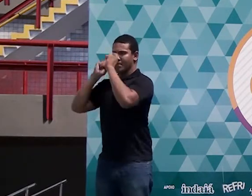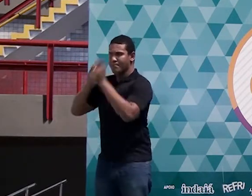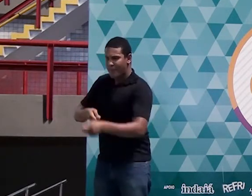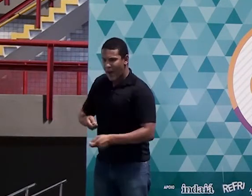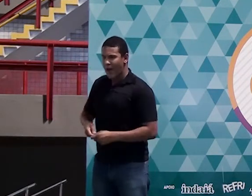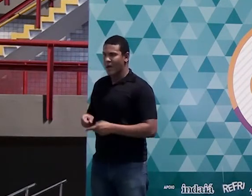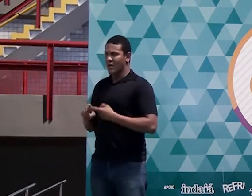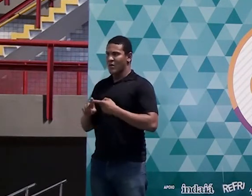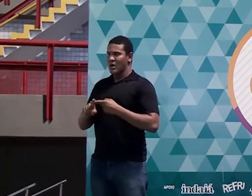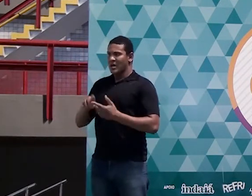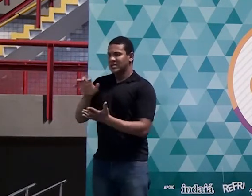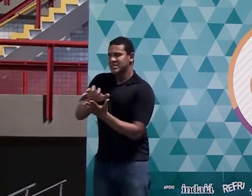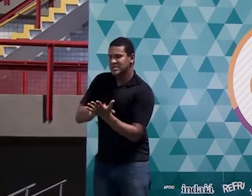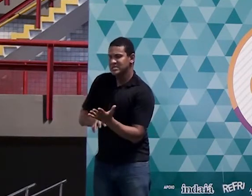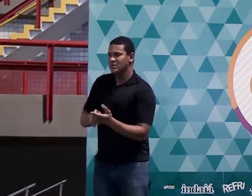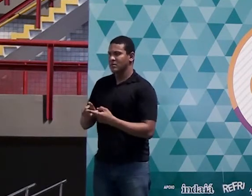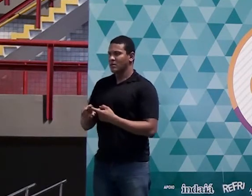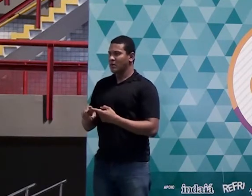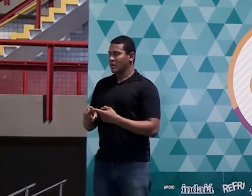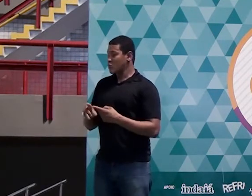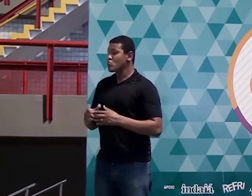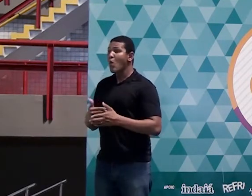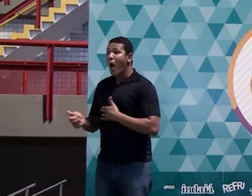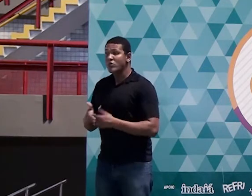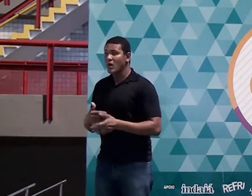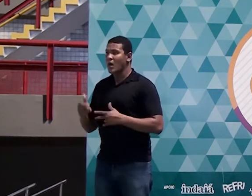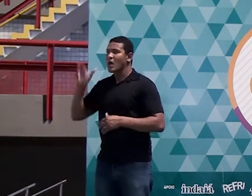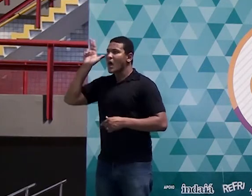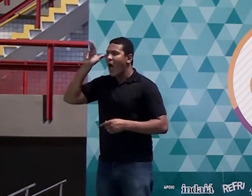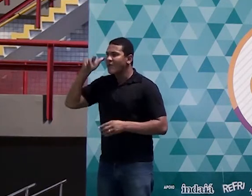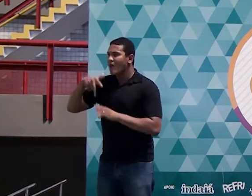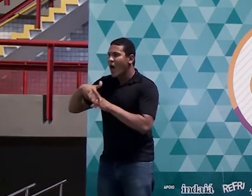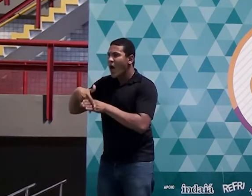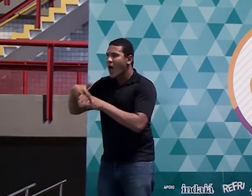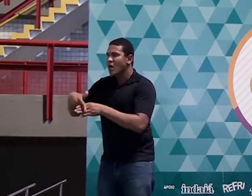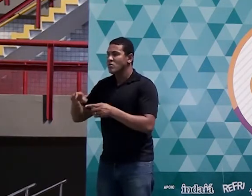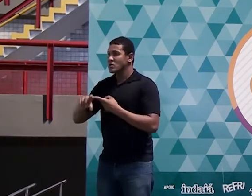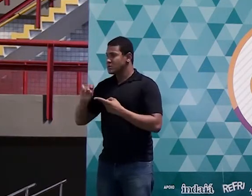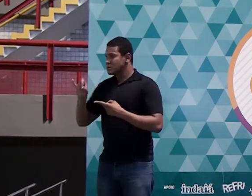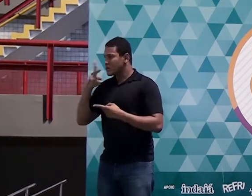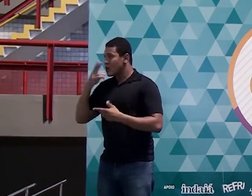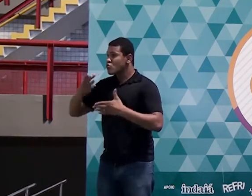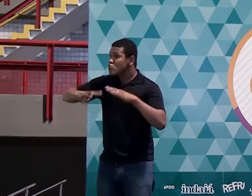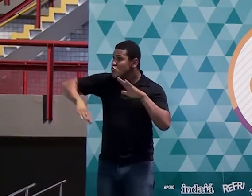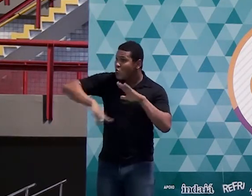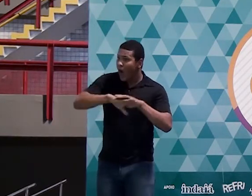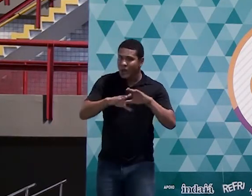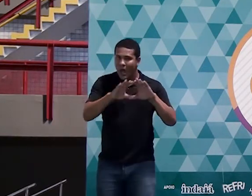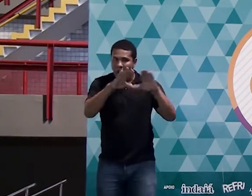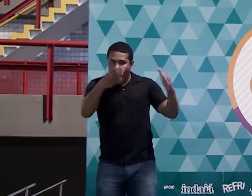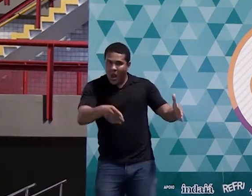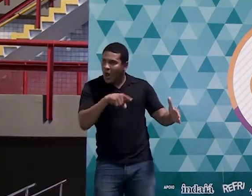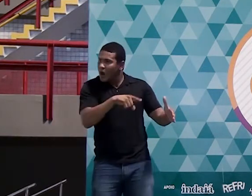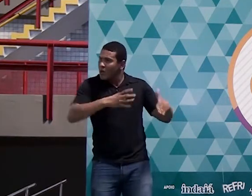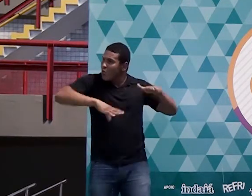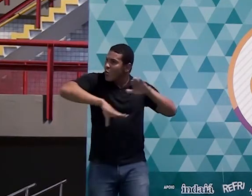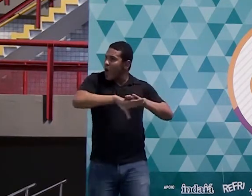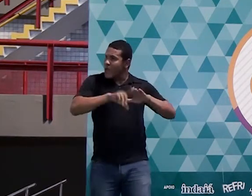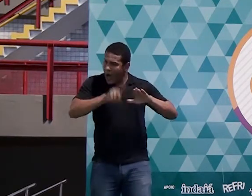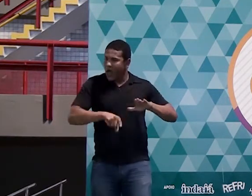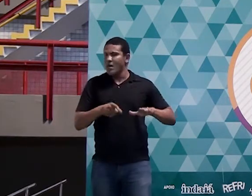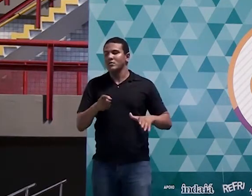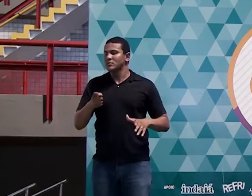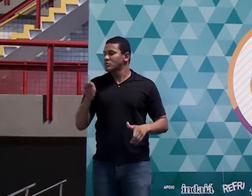Ele cobrava se o cara usasse o cavalo. Ele cobrava se o cara usasse o celeiro para guardar os grãos. Tudo era cobrado do